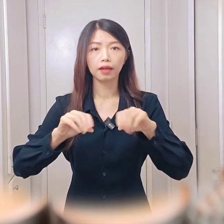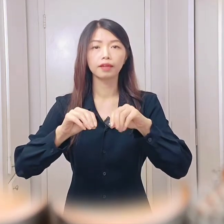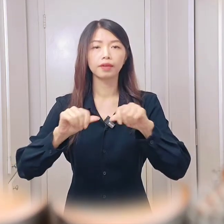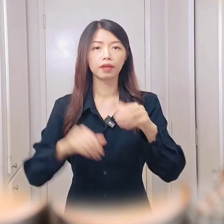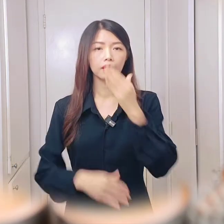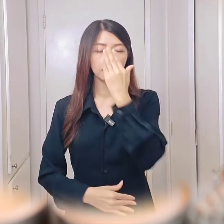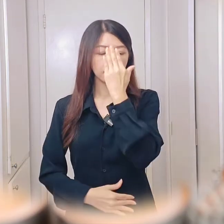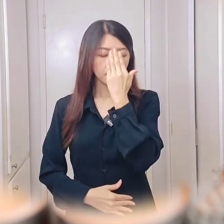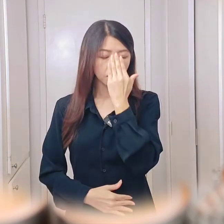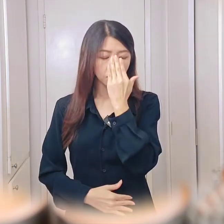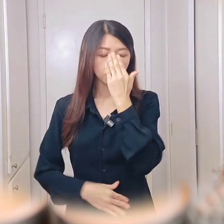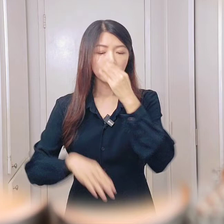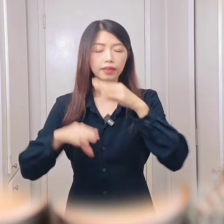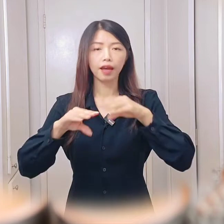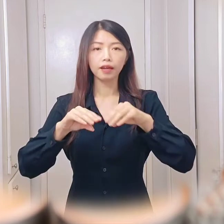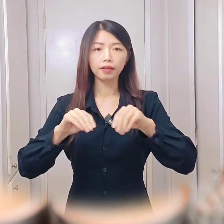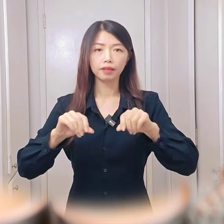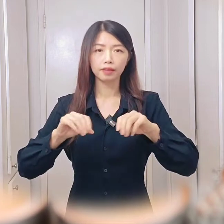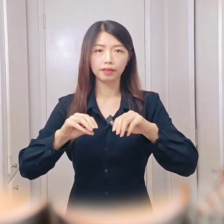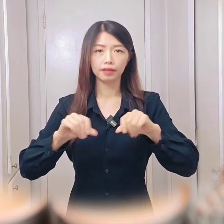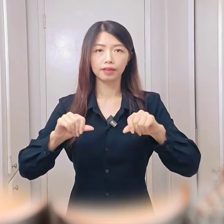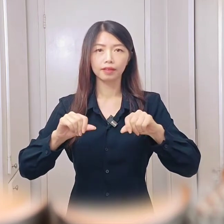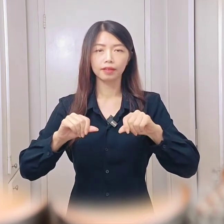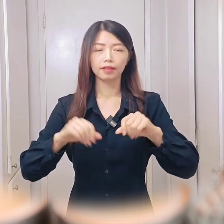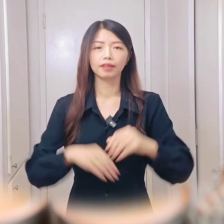땅, 유대 땅,